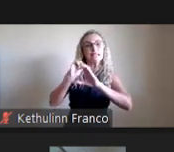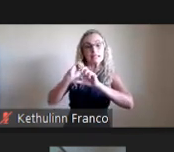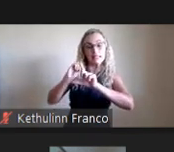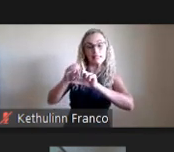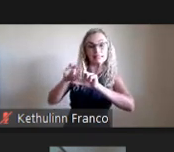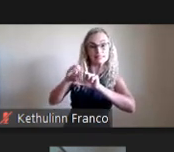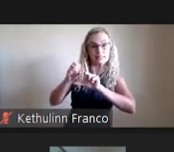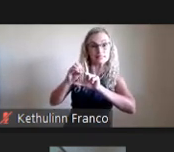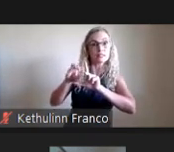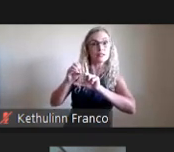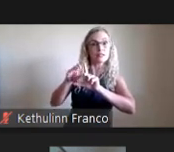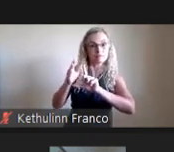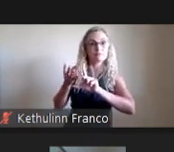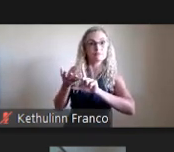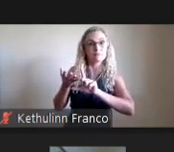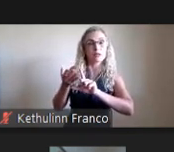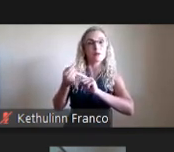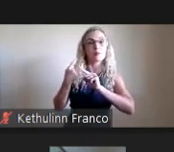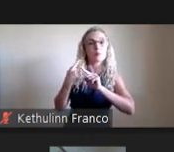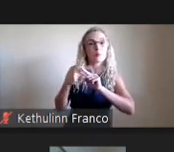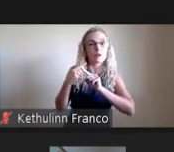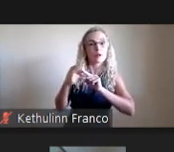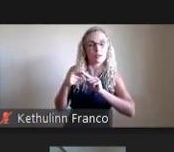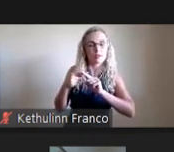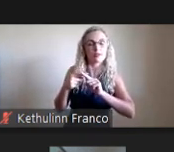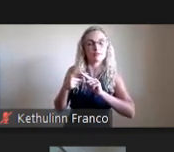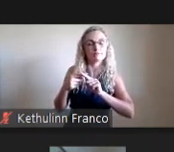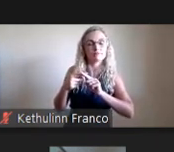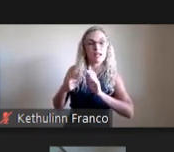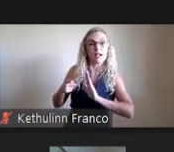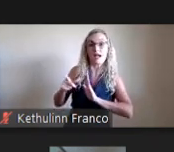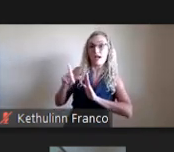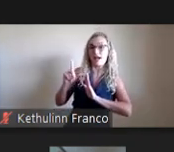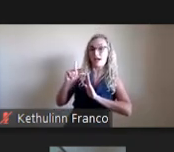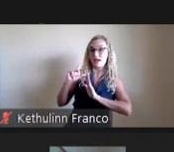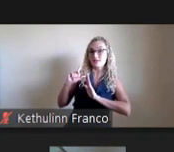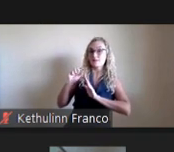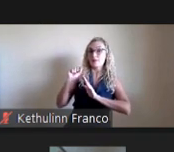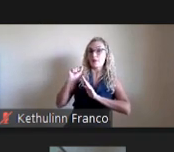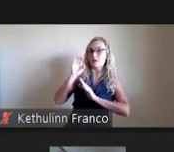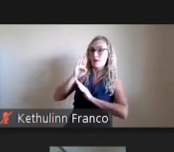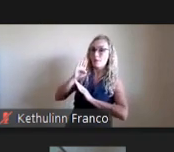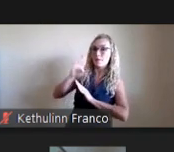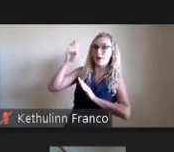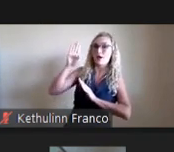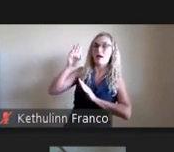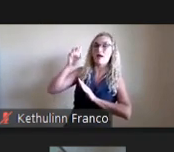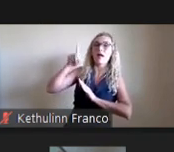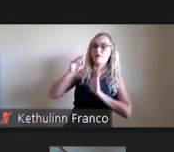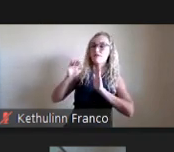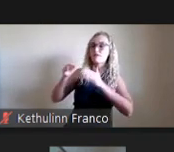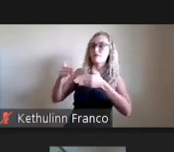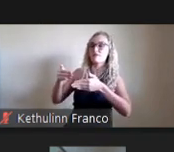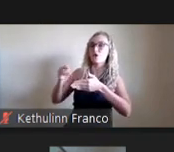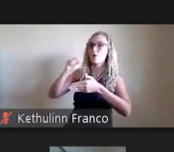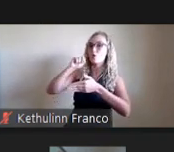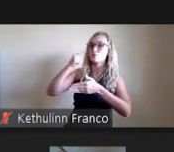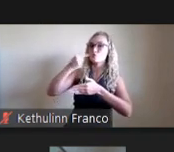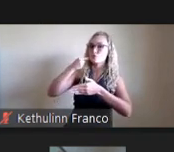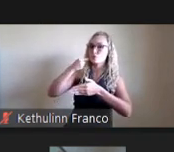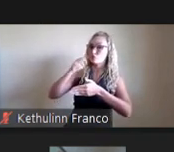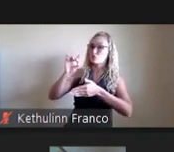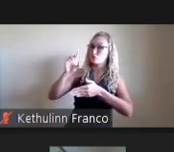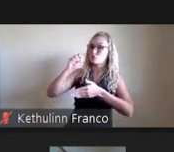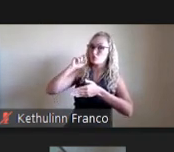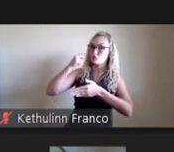ouvintes também serem professores, e nós temos hoje, foi idealizado pela professora Ronice Miller de Quadros,